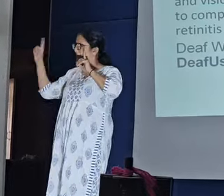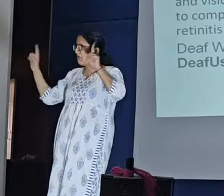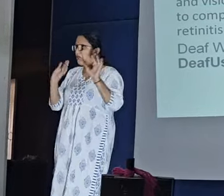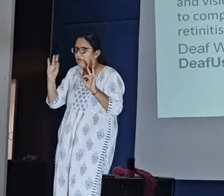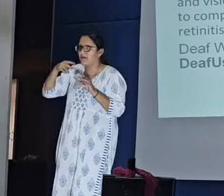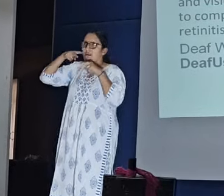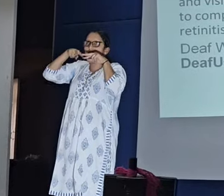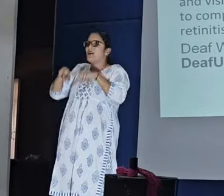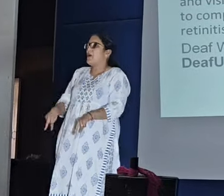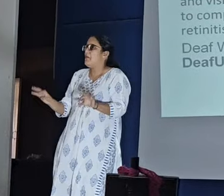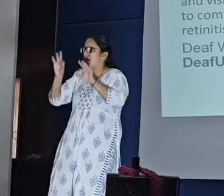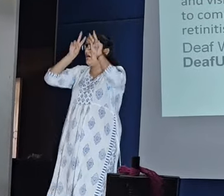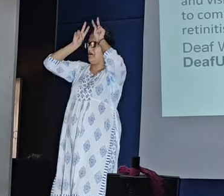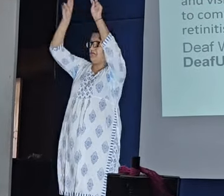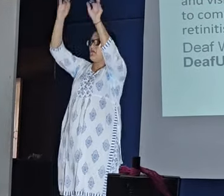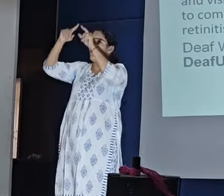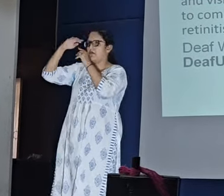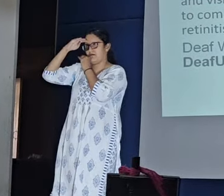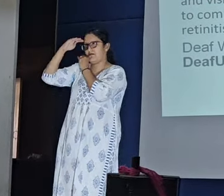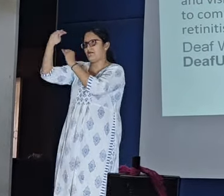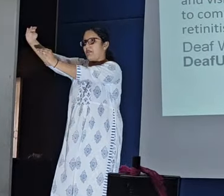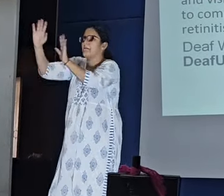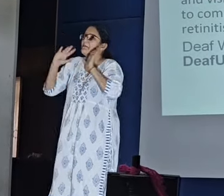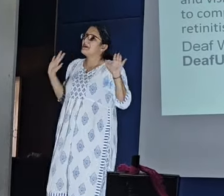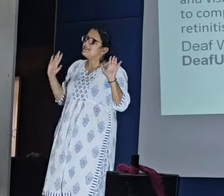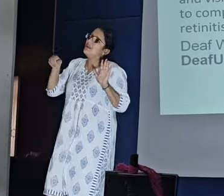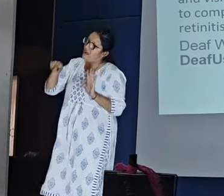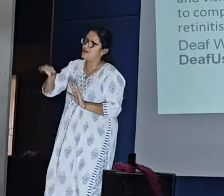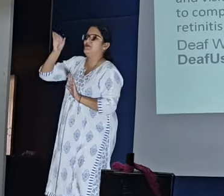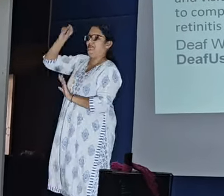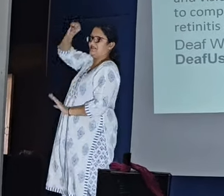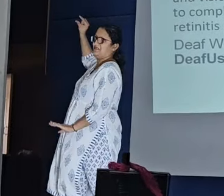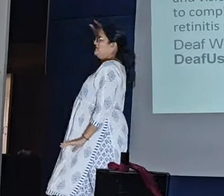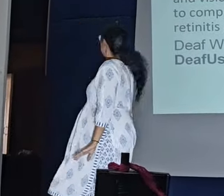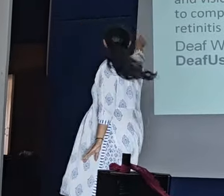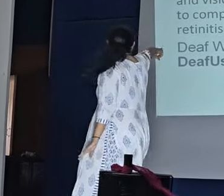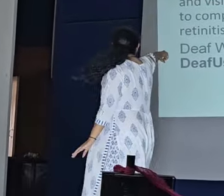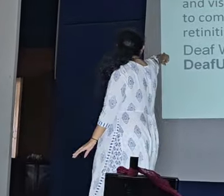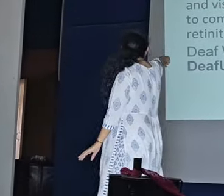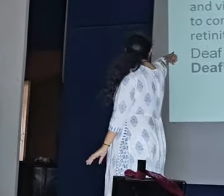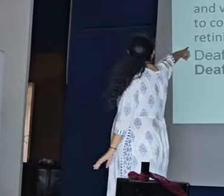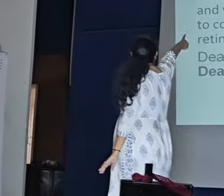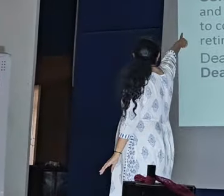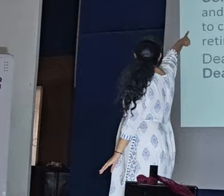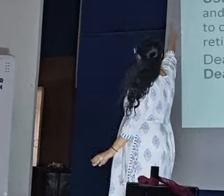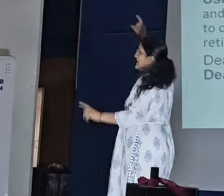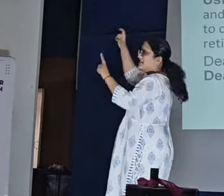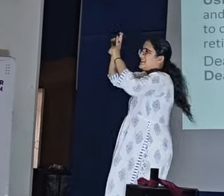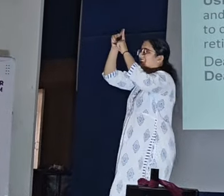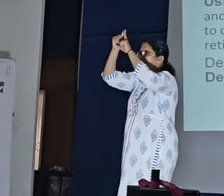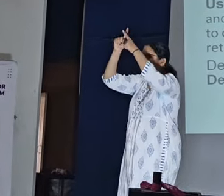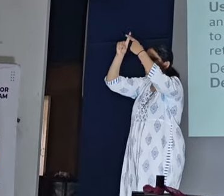अशर हूँ, मेरे को साइट का दिखाई नहीं देता, मेरे को नीट नहीं होता, तो मैं जो मेरा एक दायरा है मैं उसी में देख सकती हूँ उसके बाहर नहीं देख सकती,